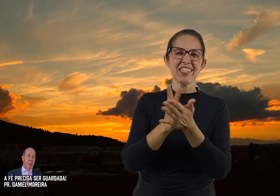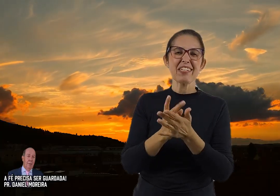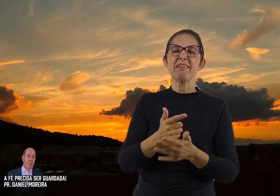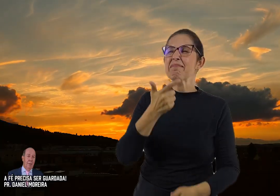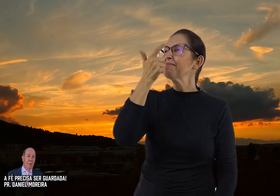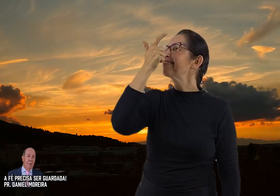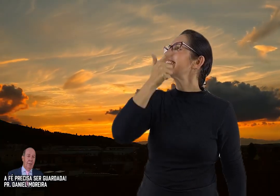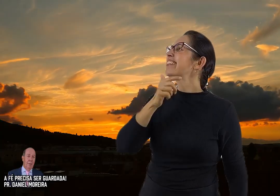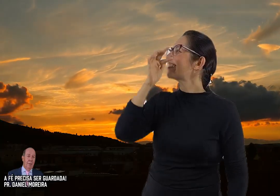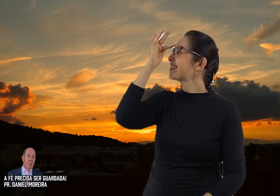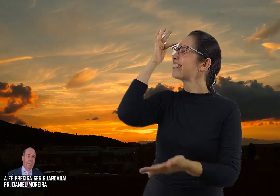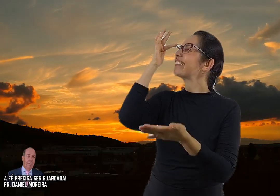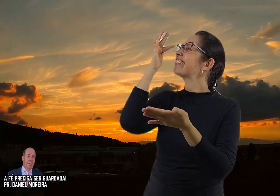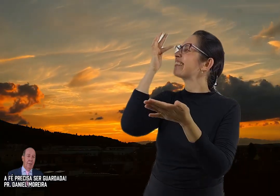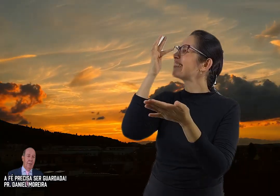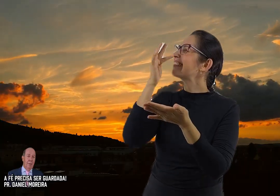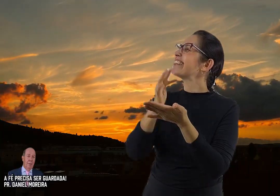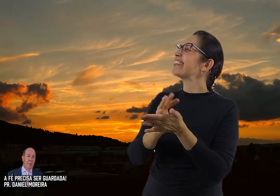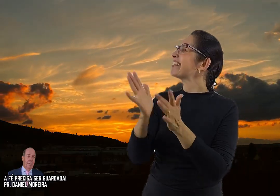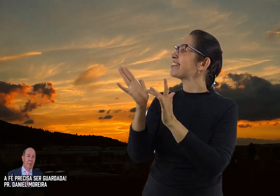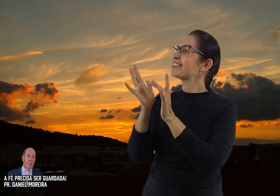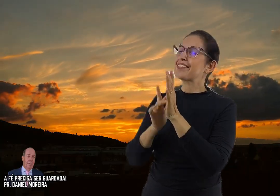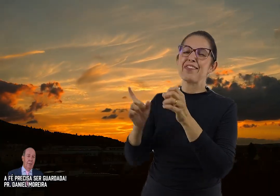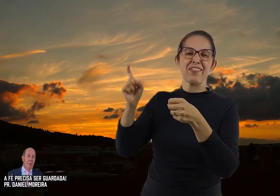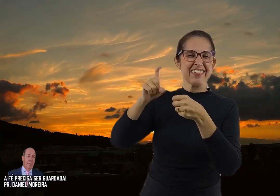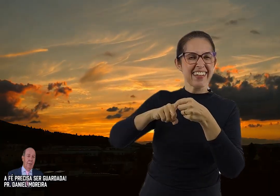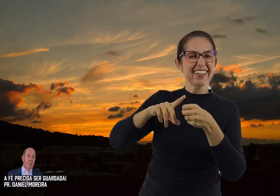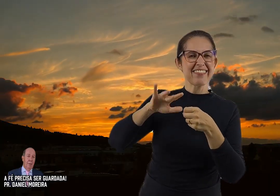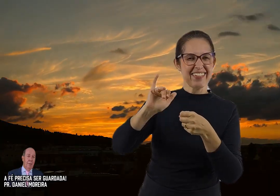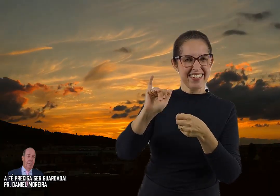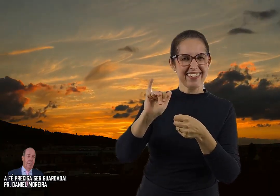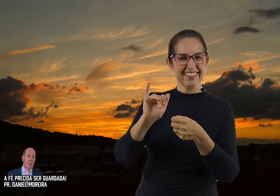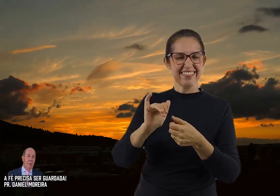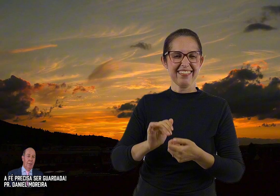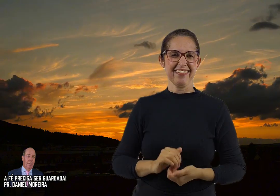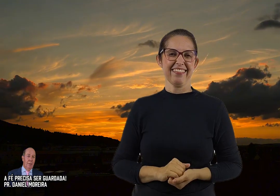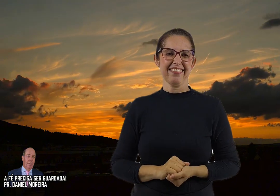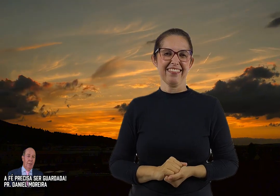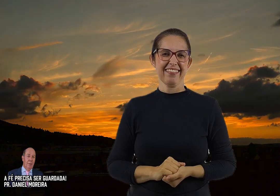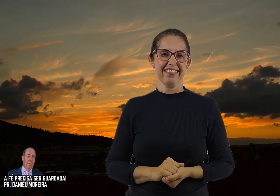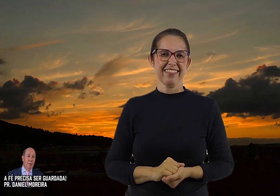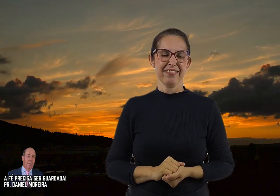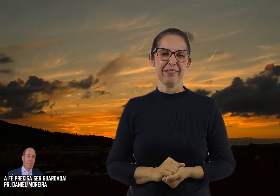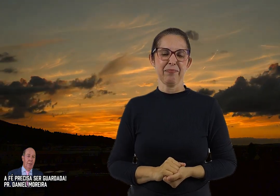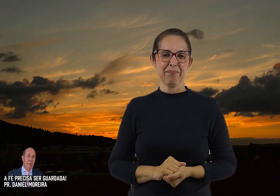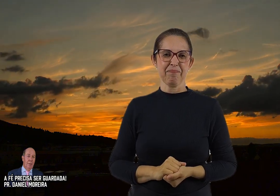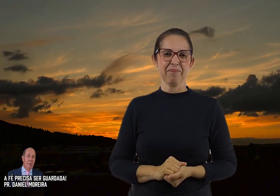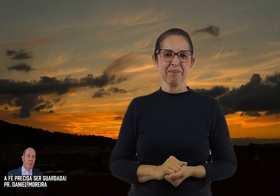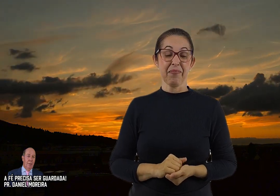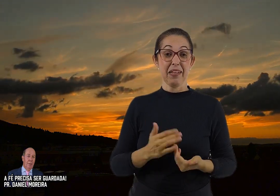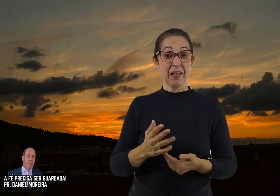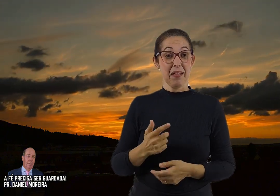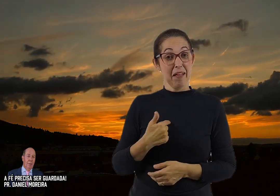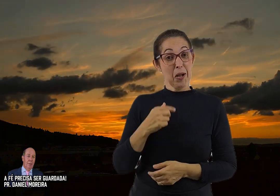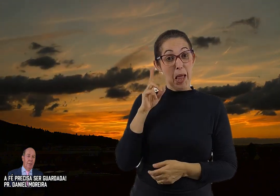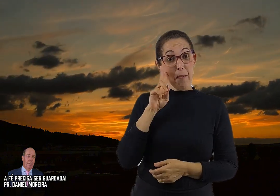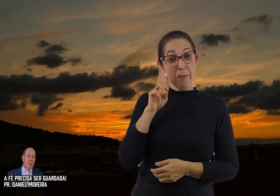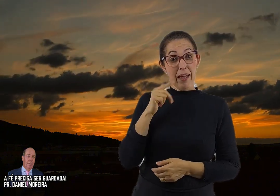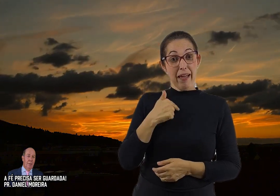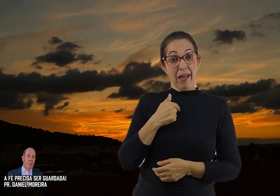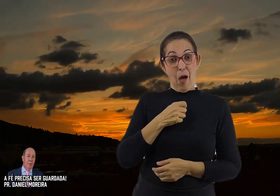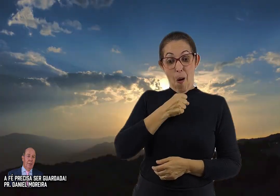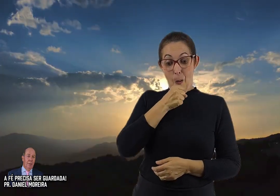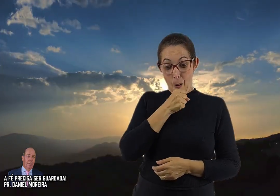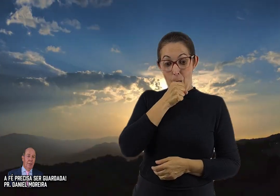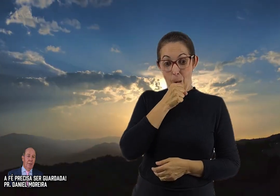esse é o som da fé. O Senhor Jesus vem. Maranata. Sabe que agora que eu lembrei da minha tosse?